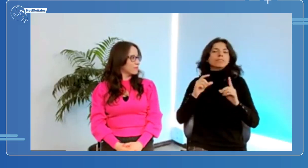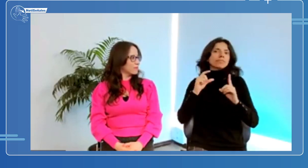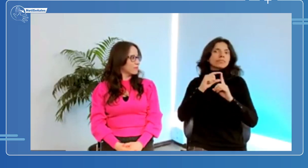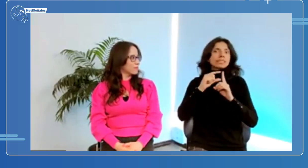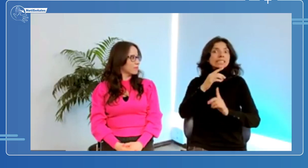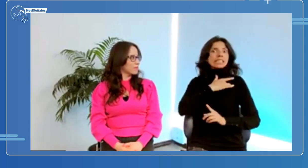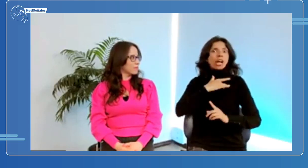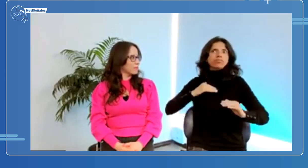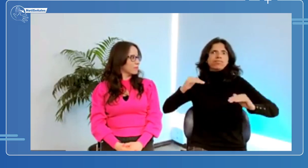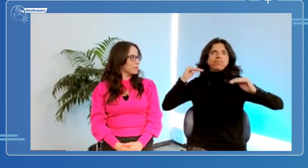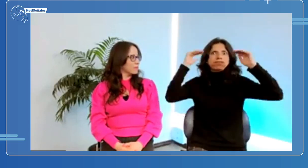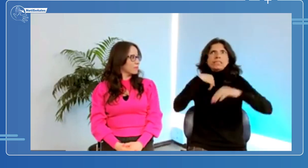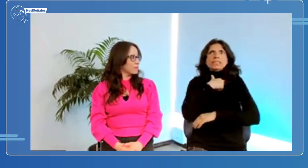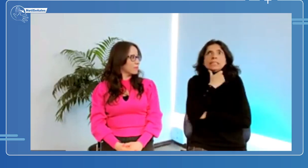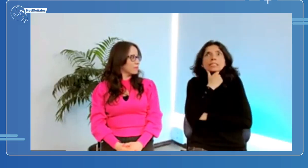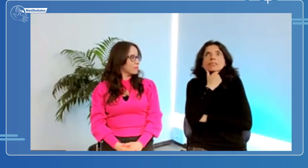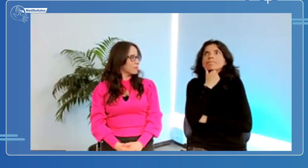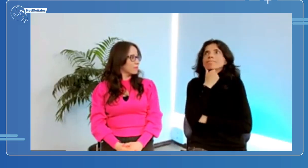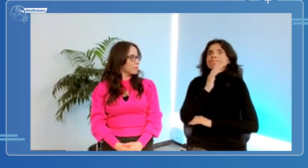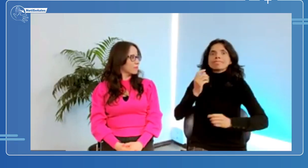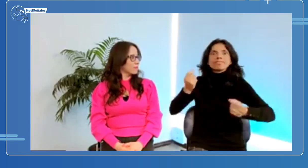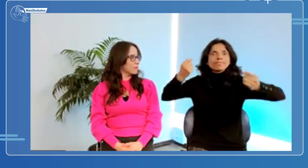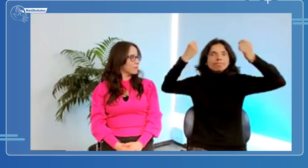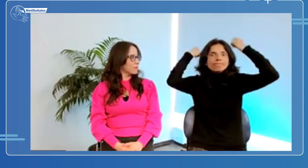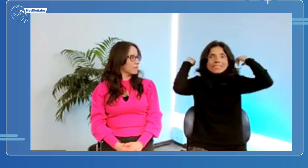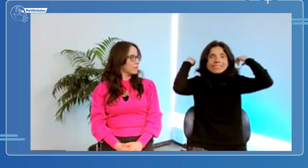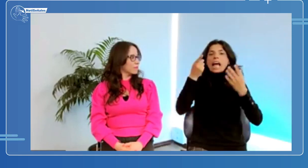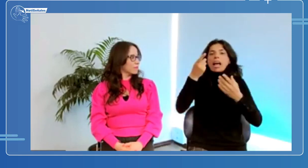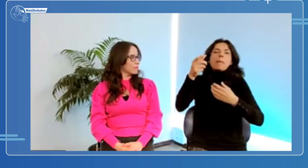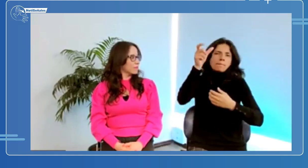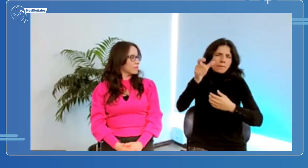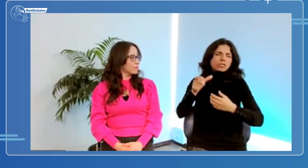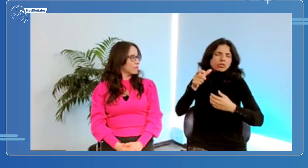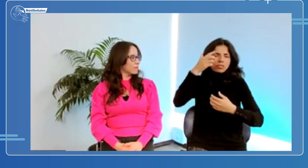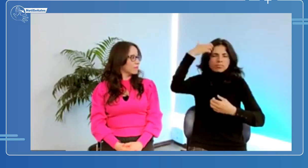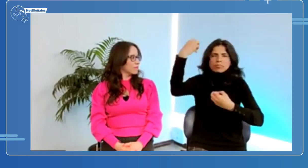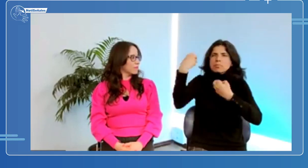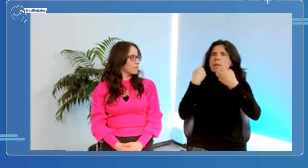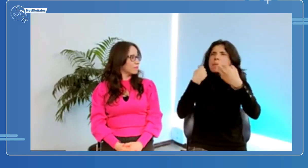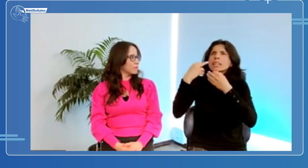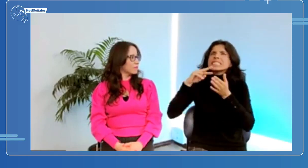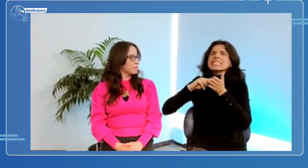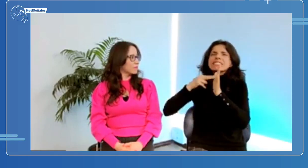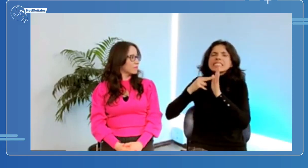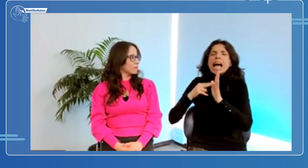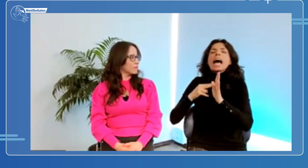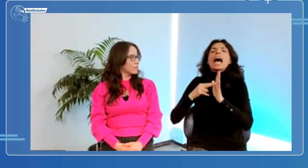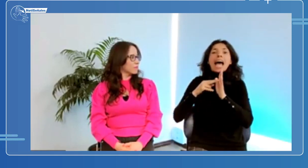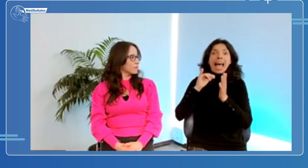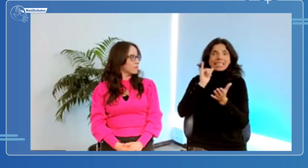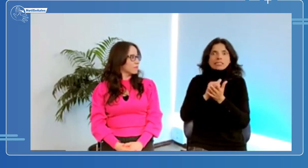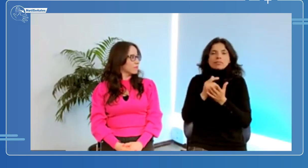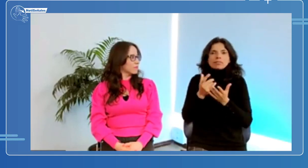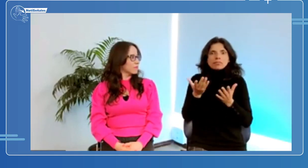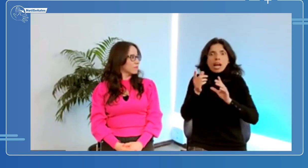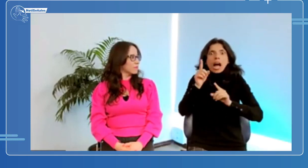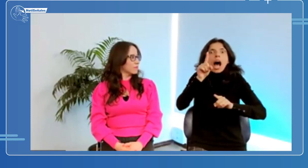articulado, pues ustedes saben, las palabras y los términos en salud son bien elevados y son muy complejos de comprender. Sí nos explicaban